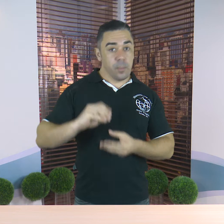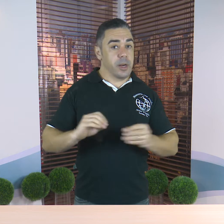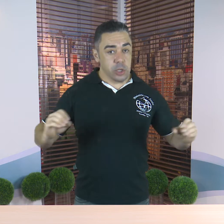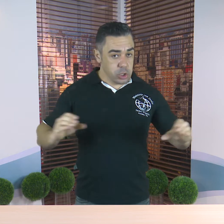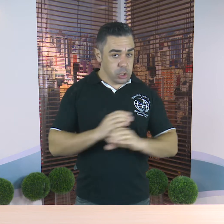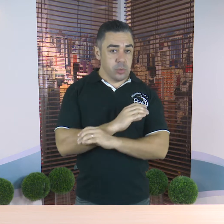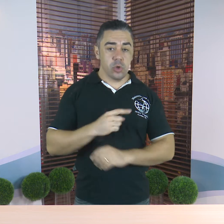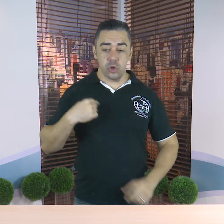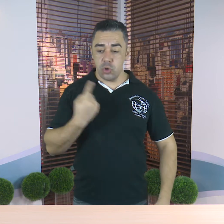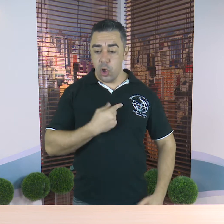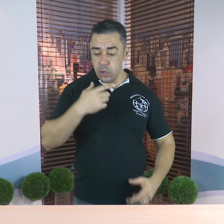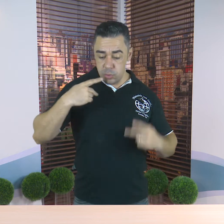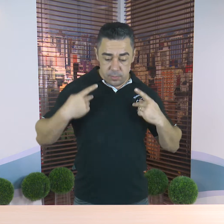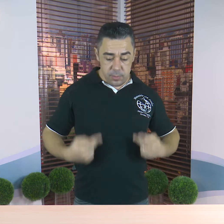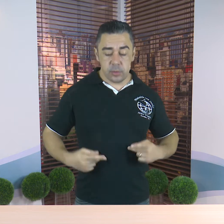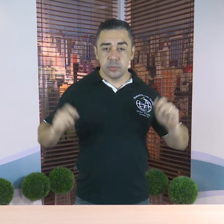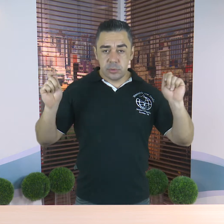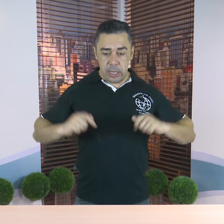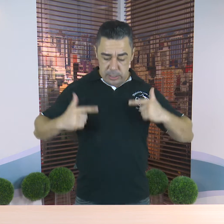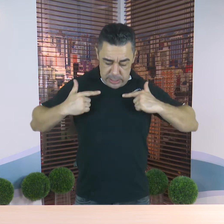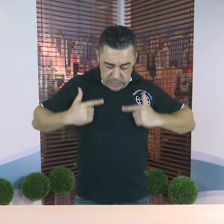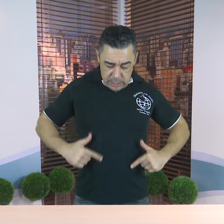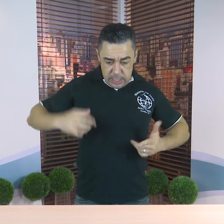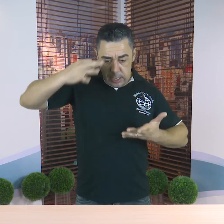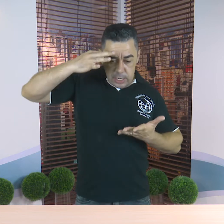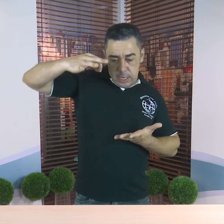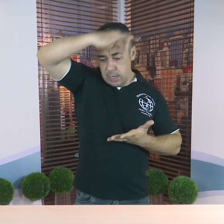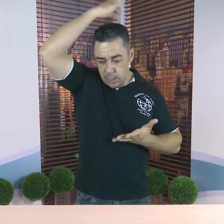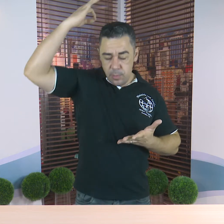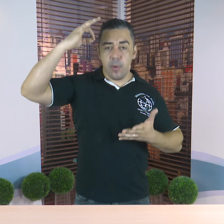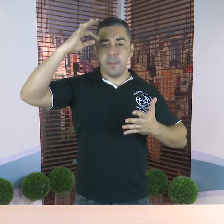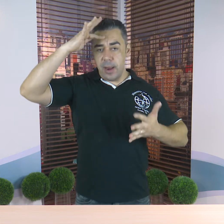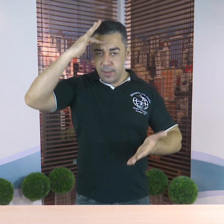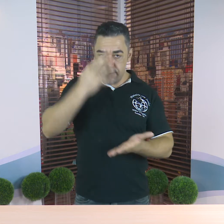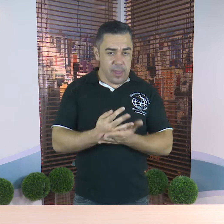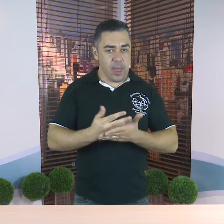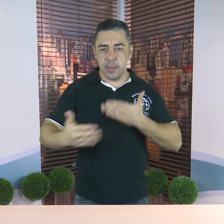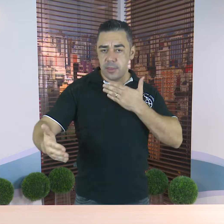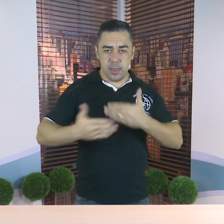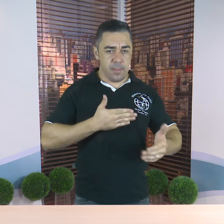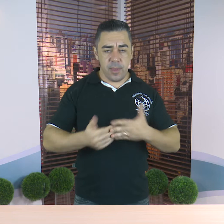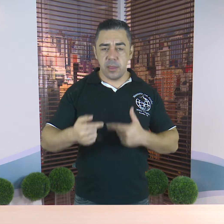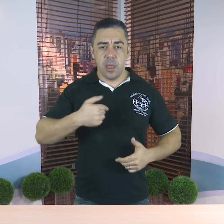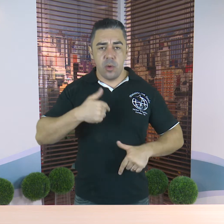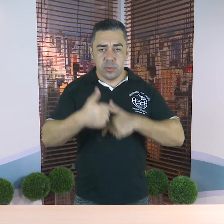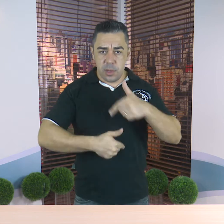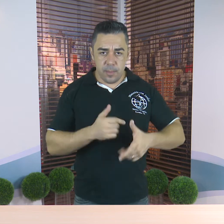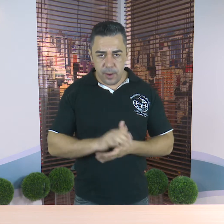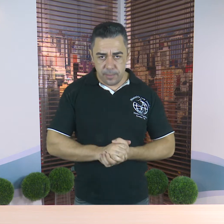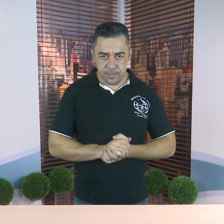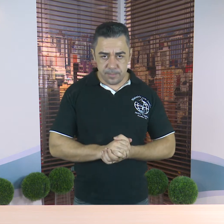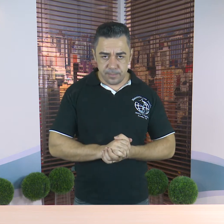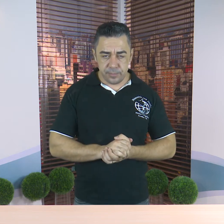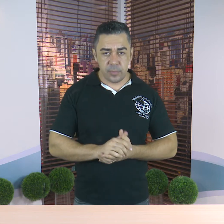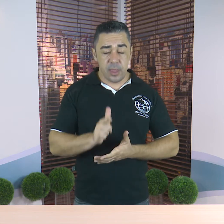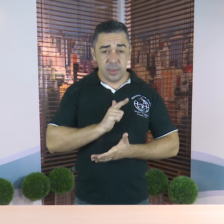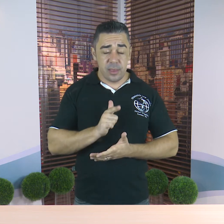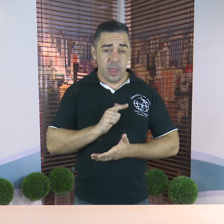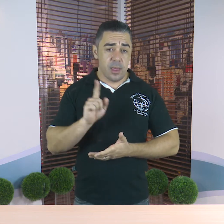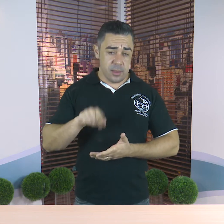é justificado pela fé, independentemente das obras da lei. Em Efésios 2, 8 e 9, também